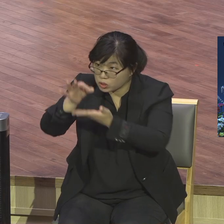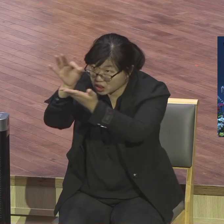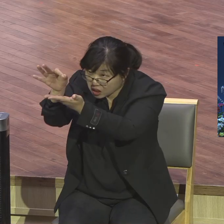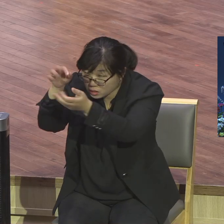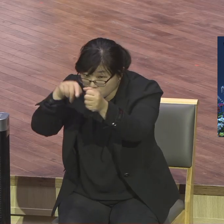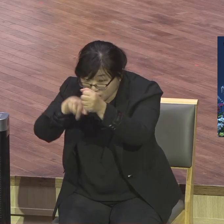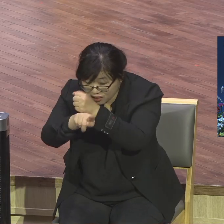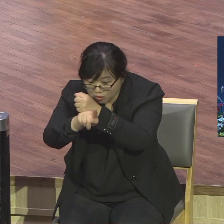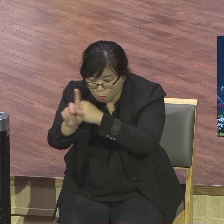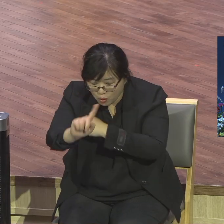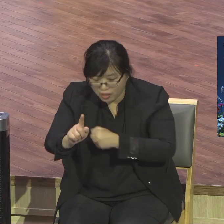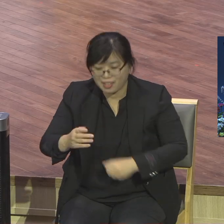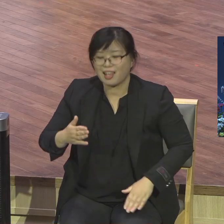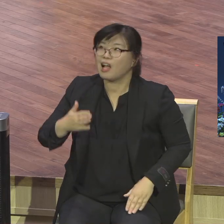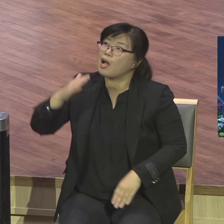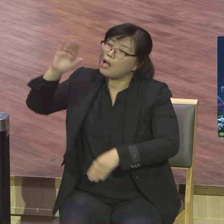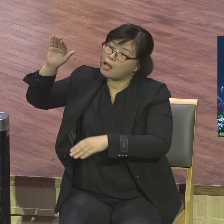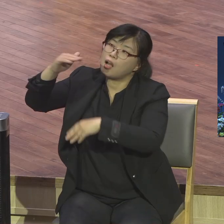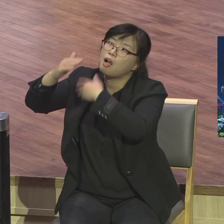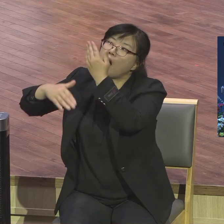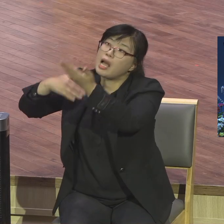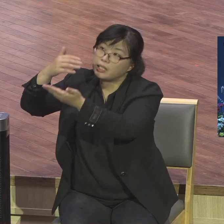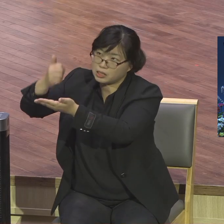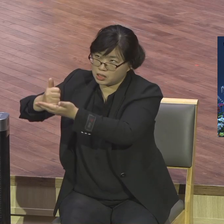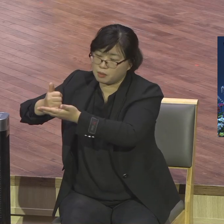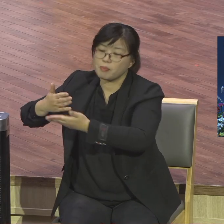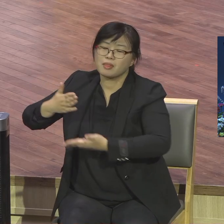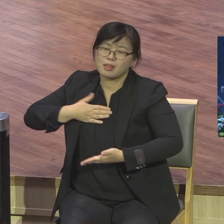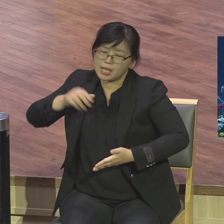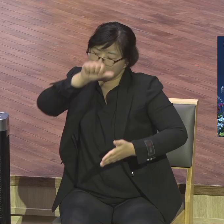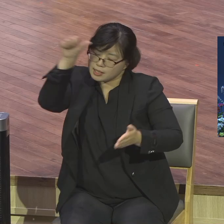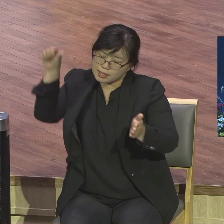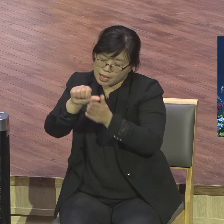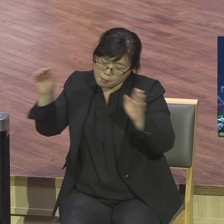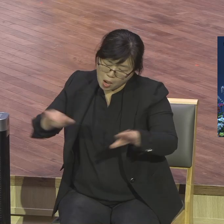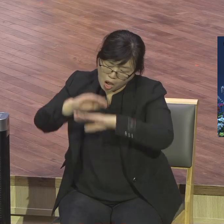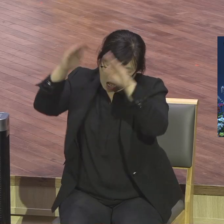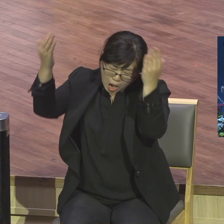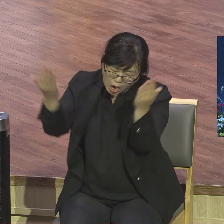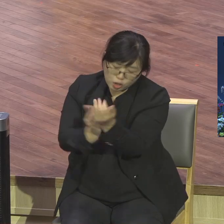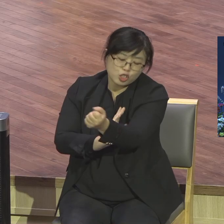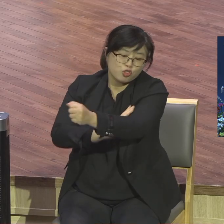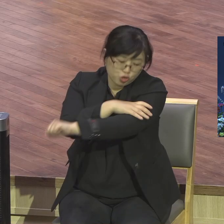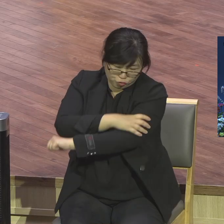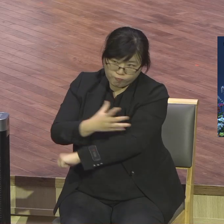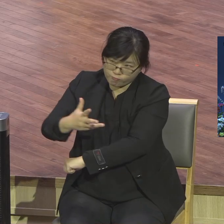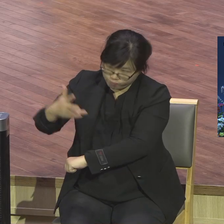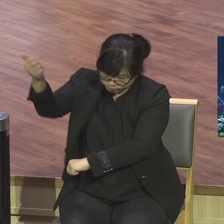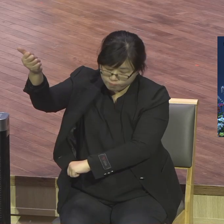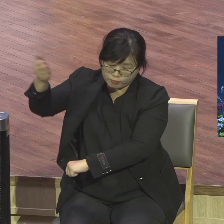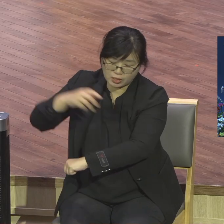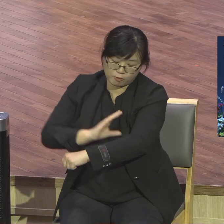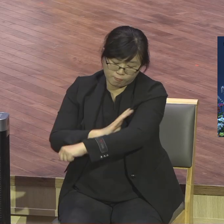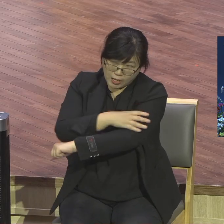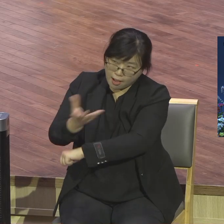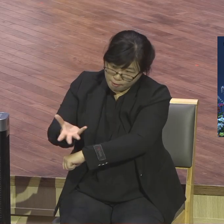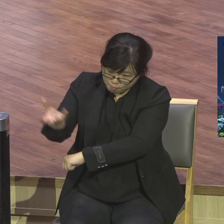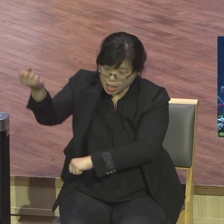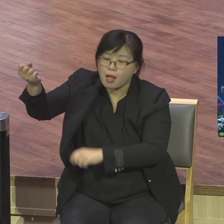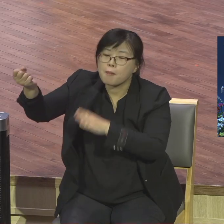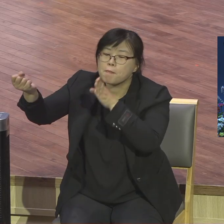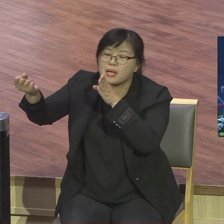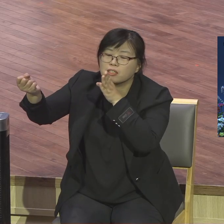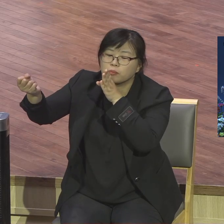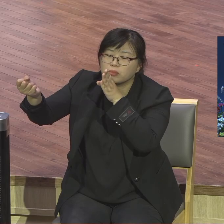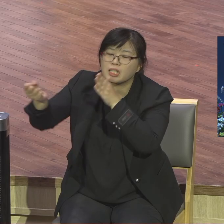하나님 내 삶의 모든 것 다 하나님 손에 달렸습니다 라는 고백이 십일조예요 어떤 사람이